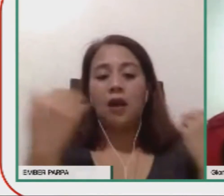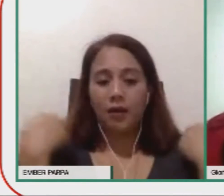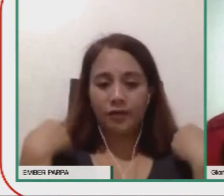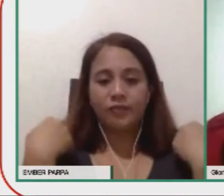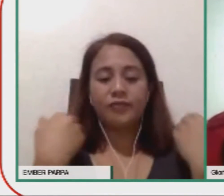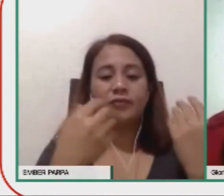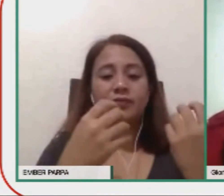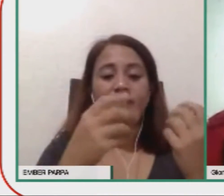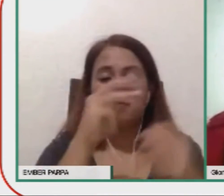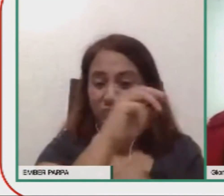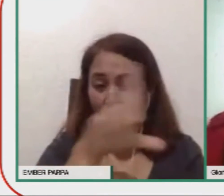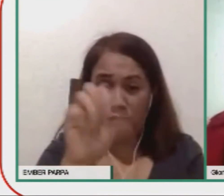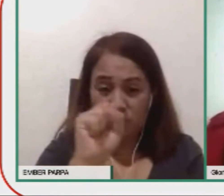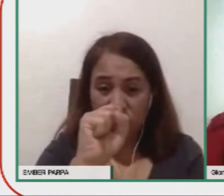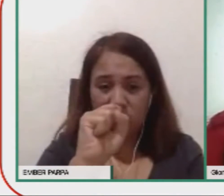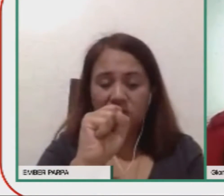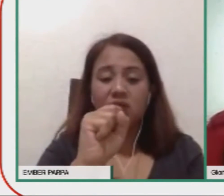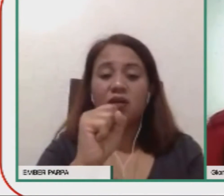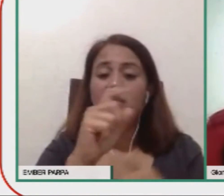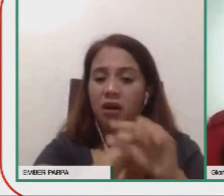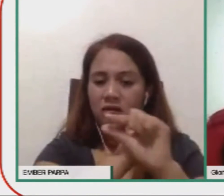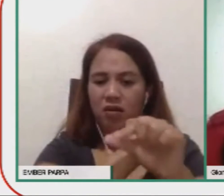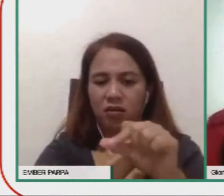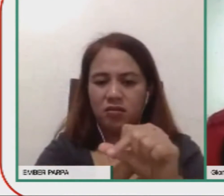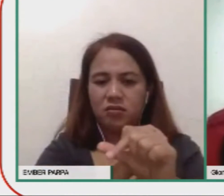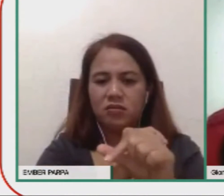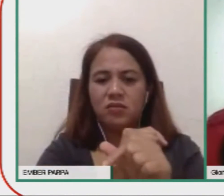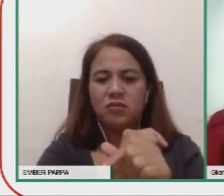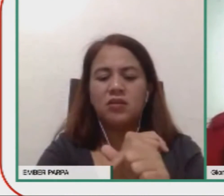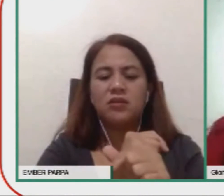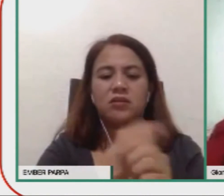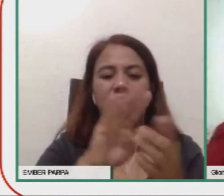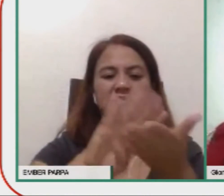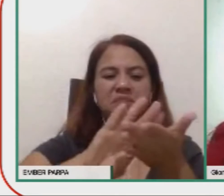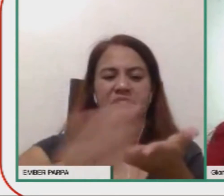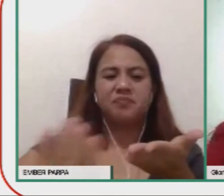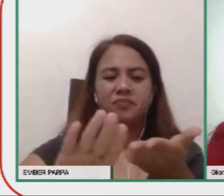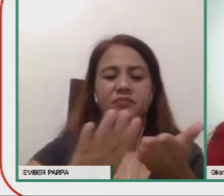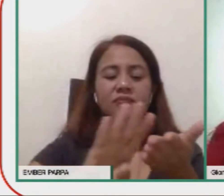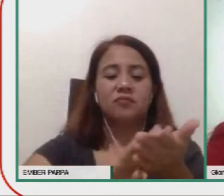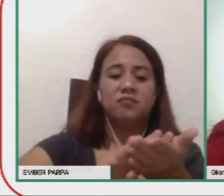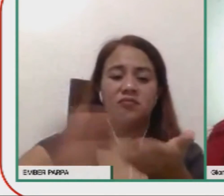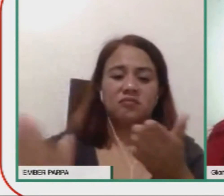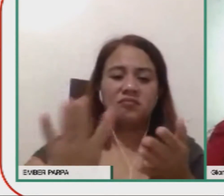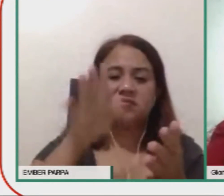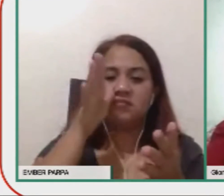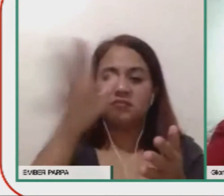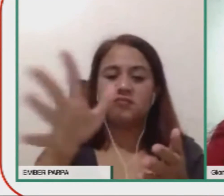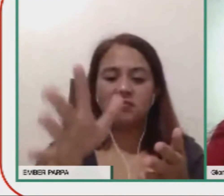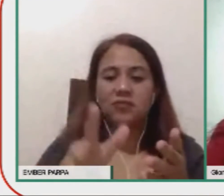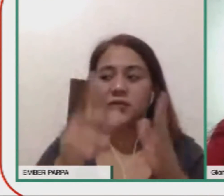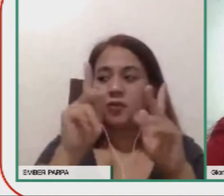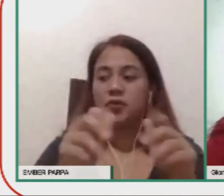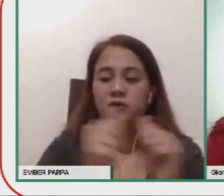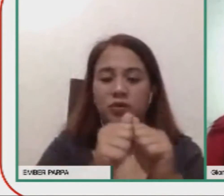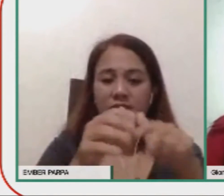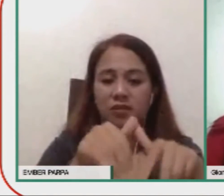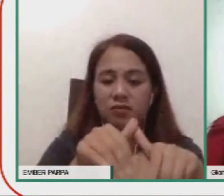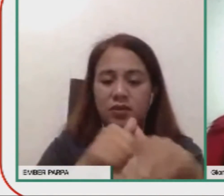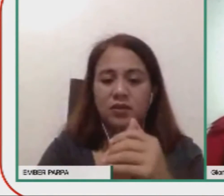malls na ang mga guard ay dinidisregard nila ang mga persons with disability